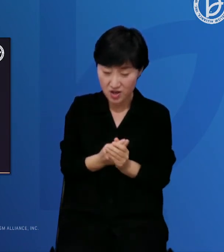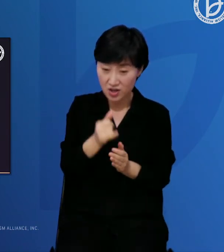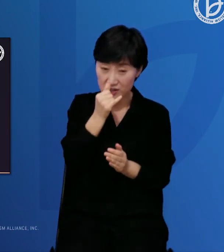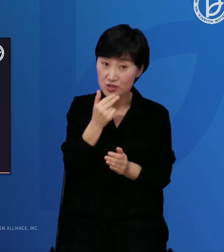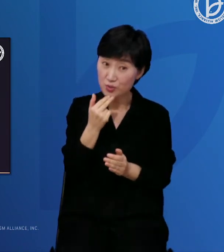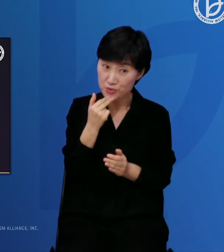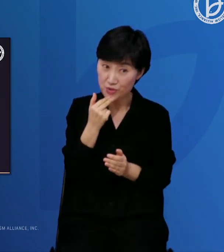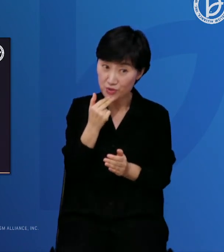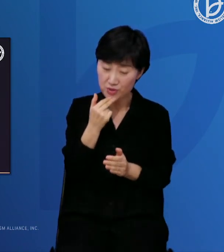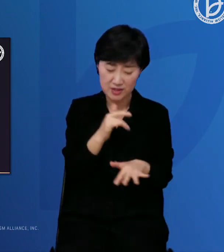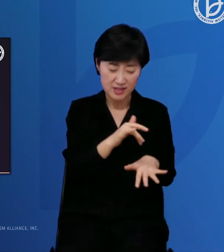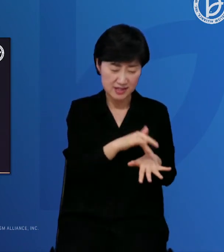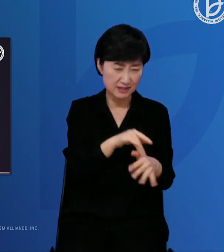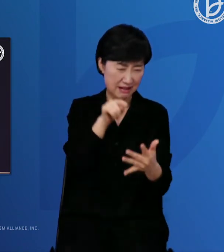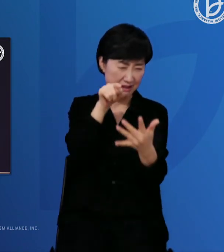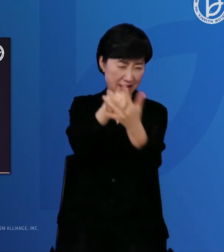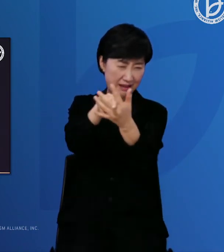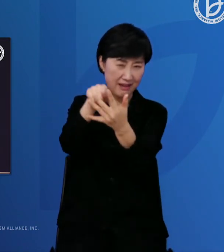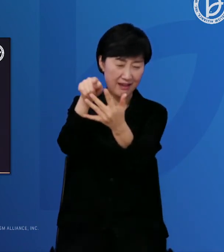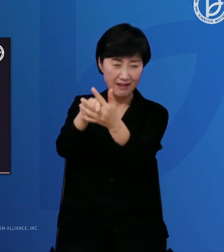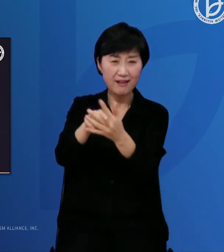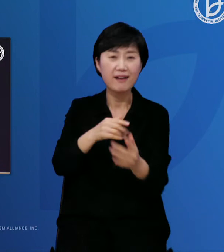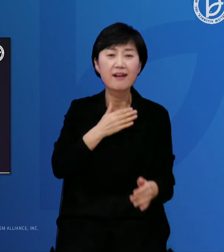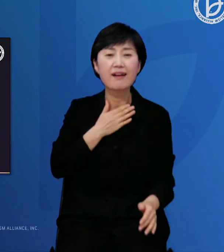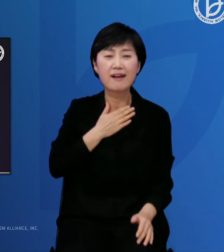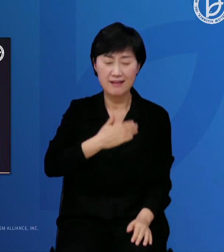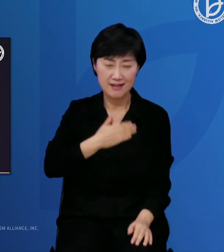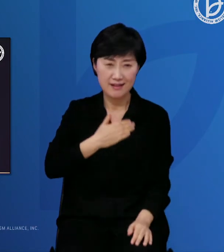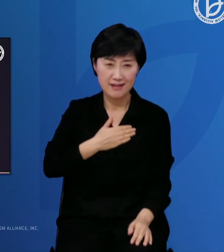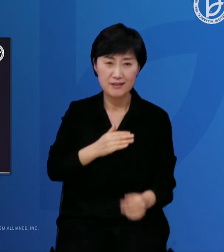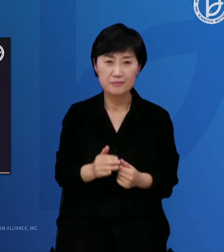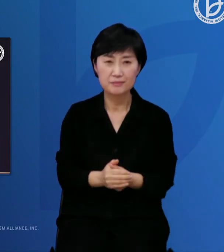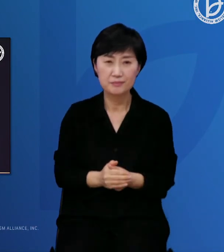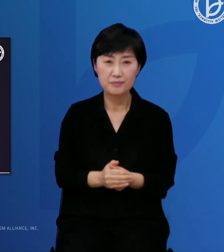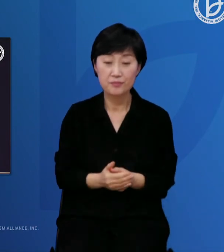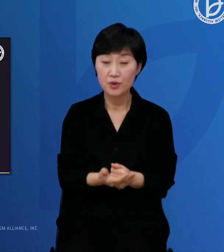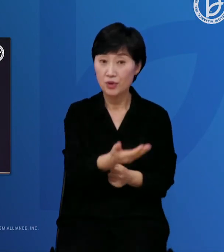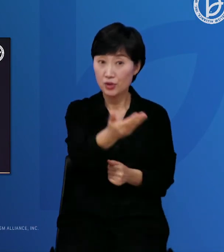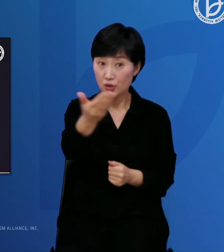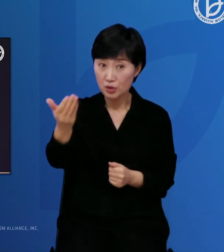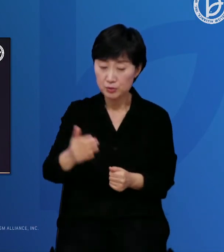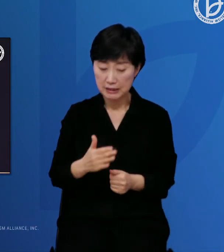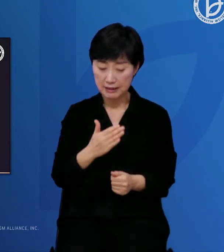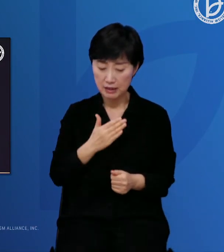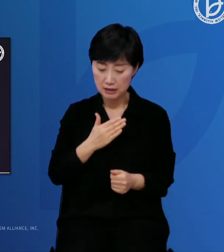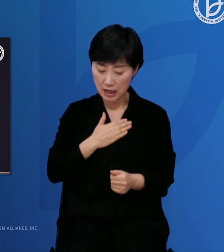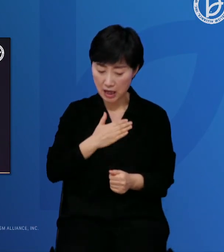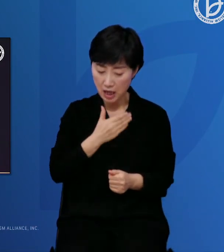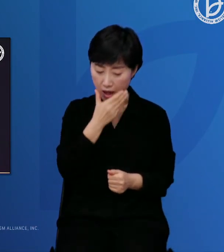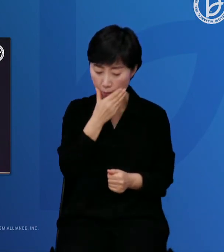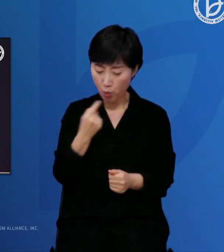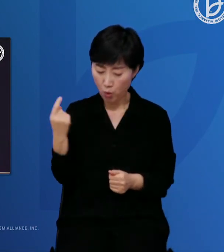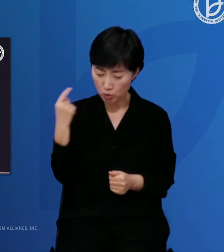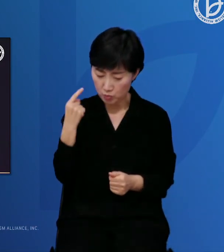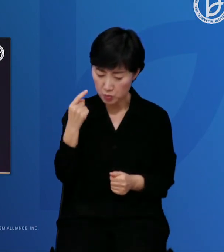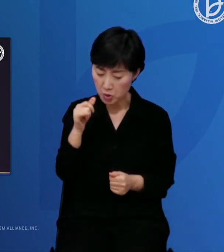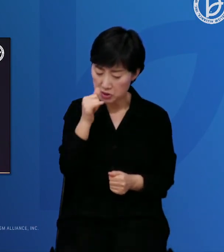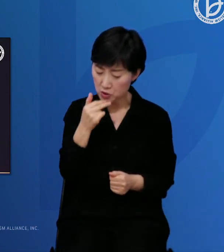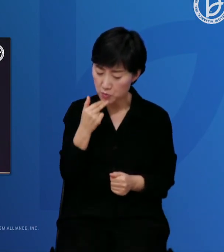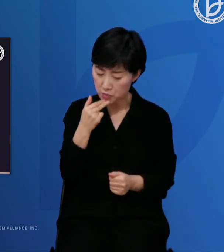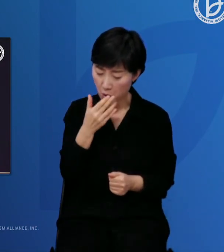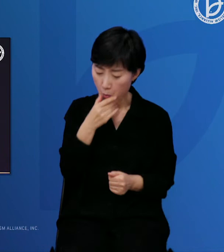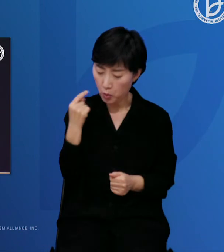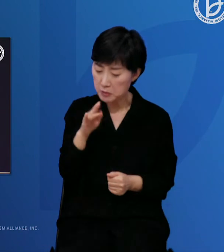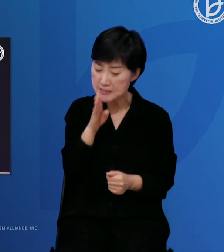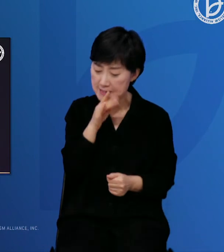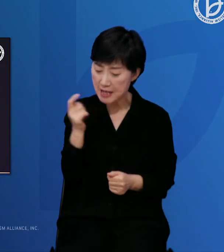you have come to the full and complete conclusion of Christ or not. 여러분이 정말 복음인지 아닌지 사단은 너무 잘 알고 있습니다. He knows